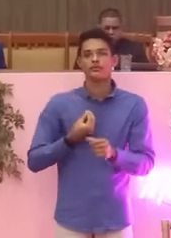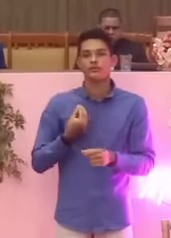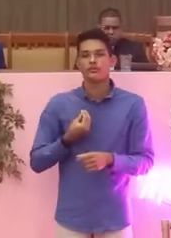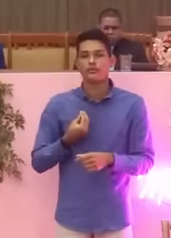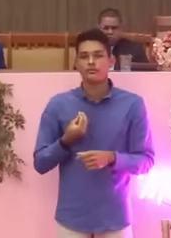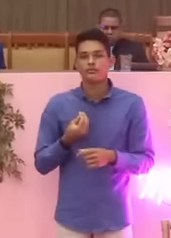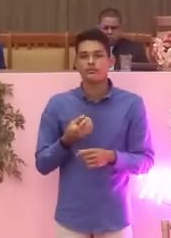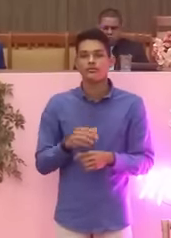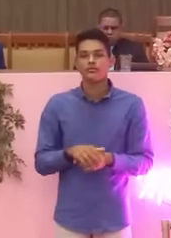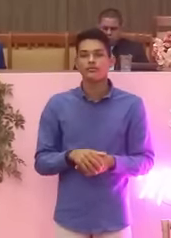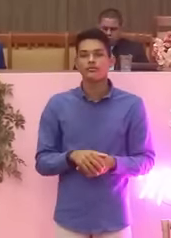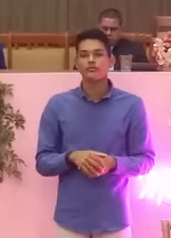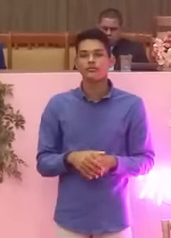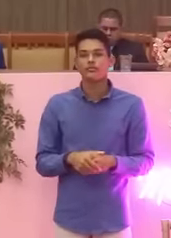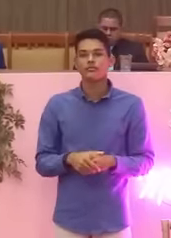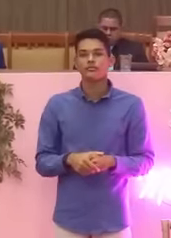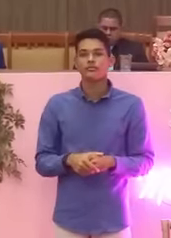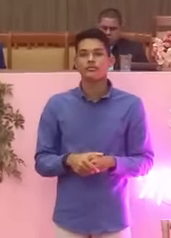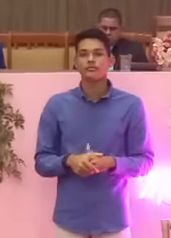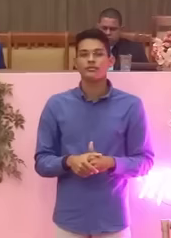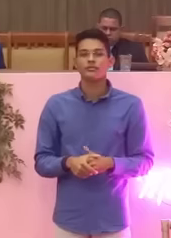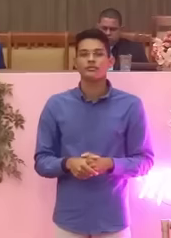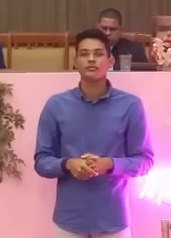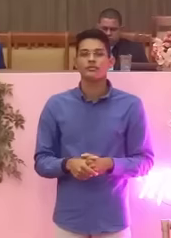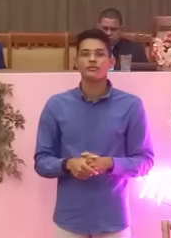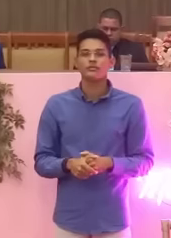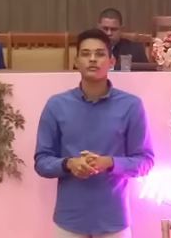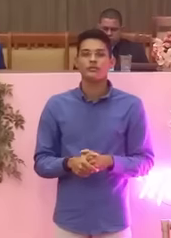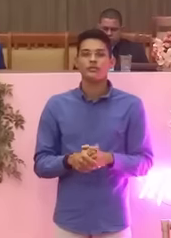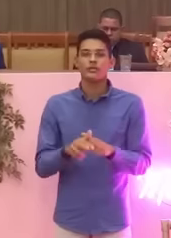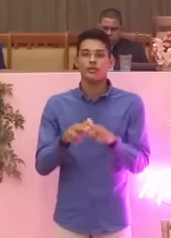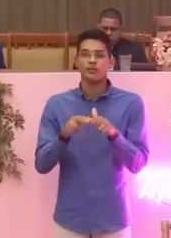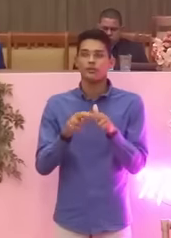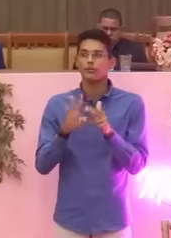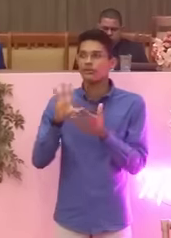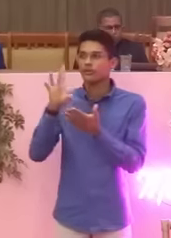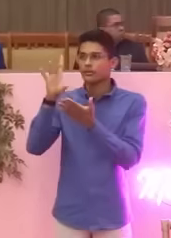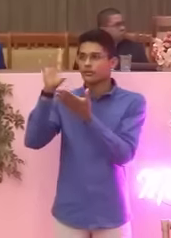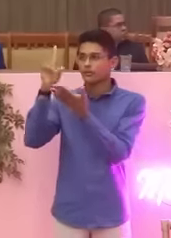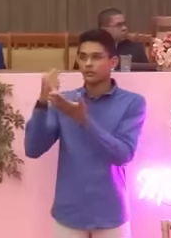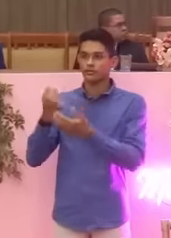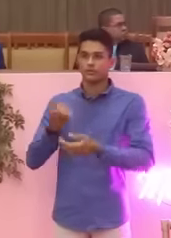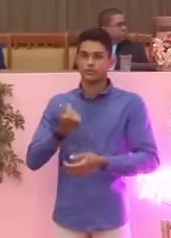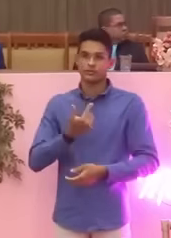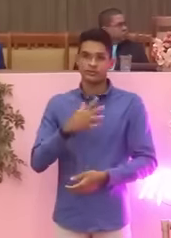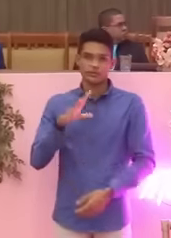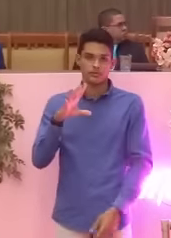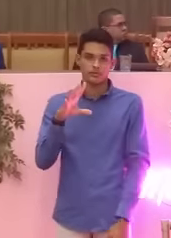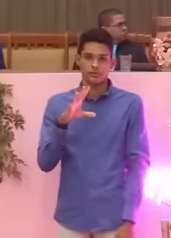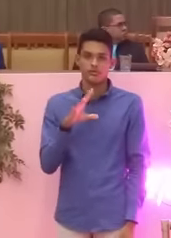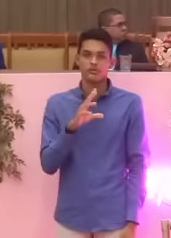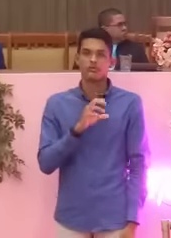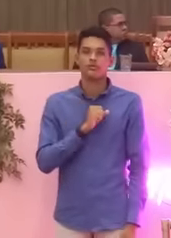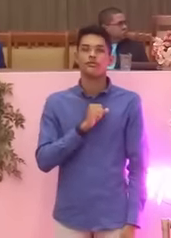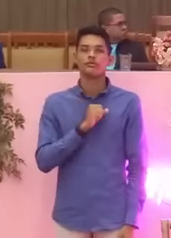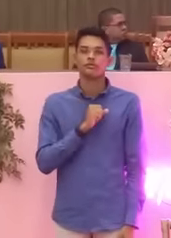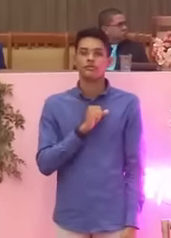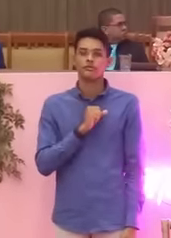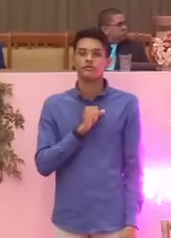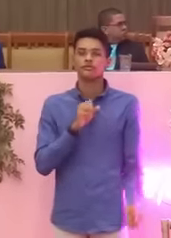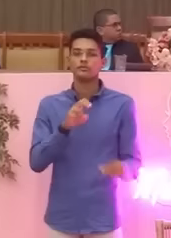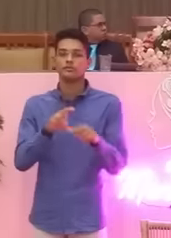aí sabe o que que vai acontecer por Deus te amar ou Aleluia por Deus